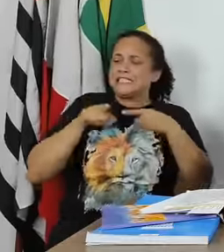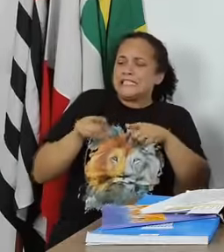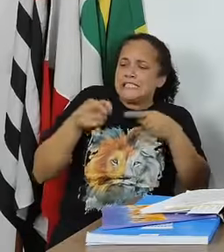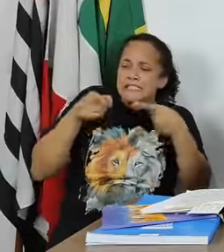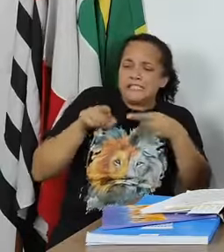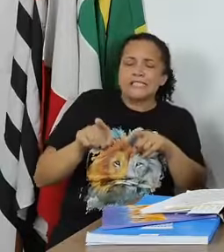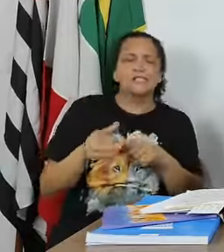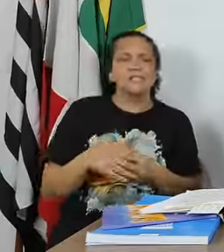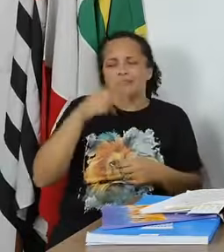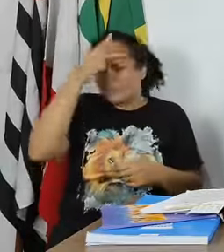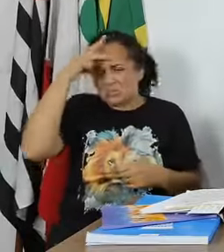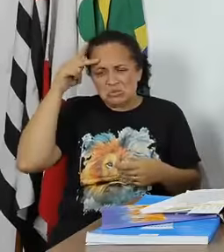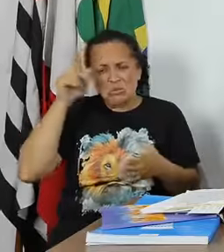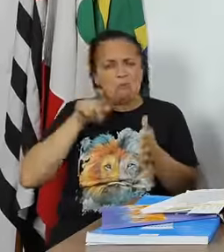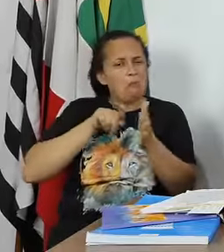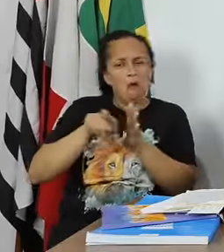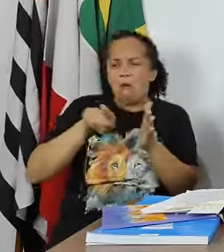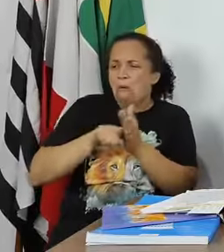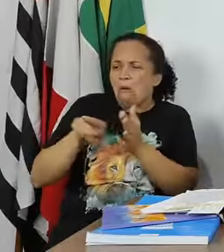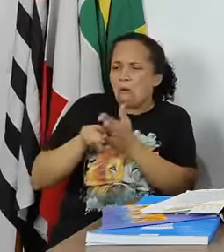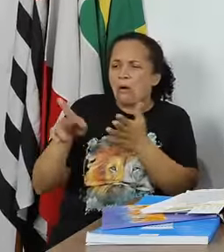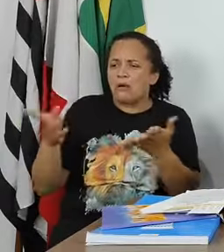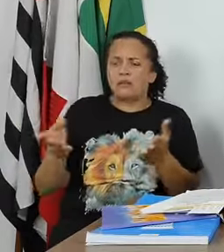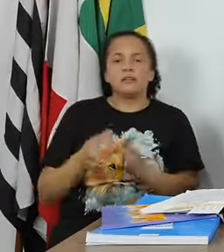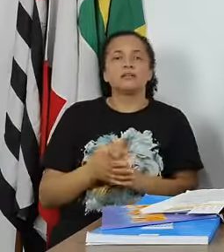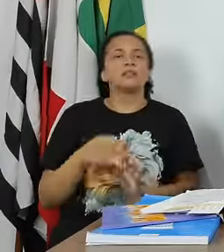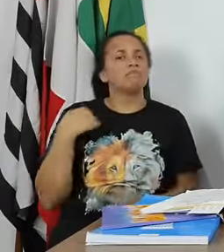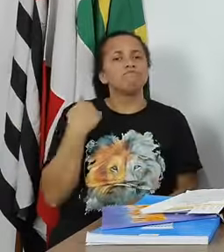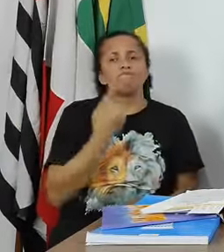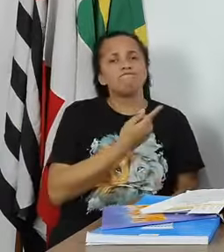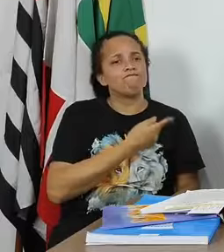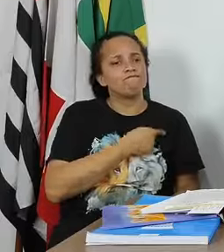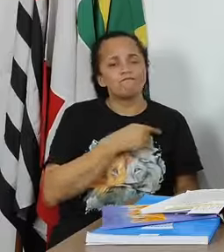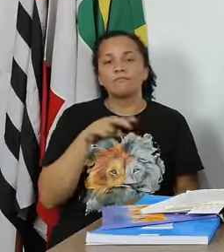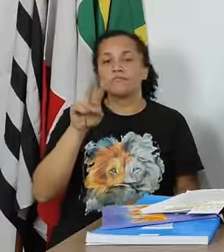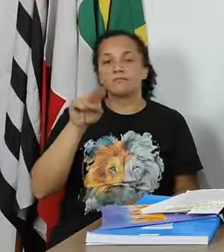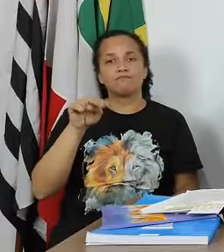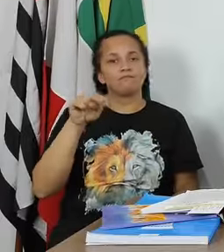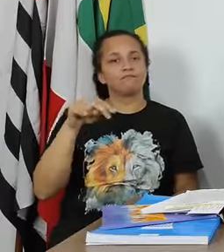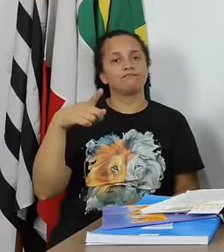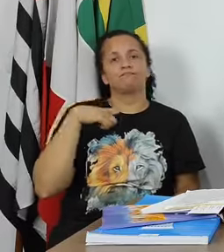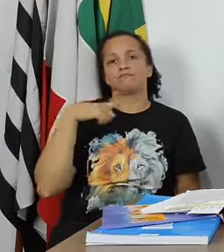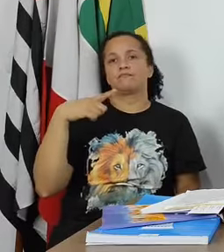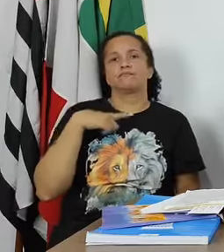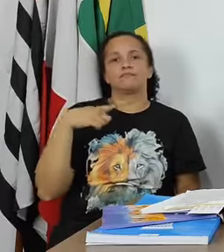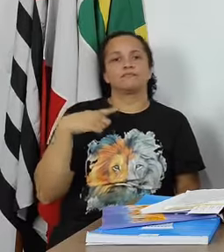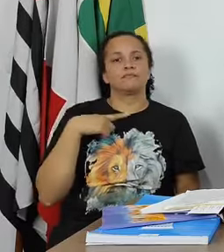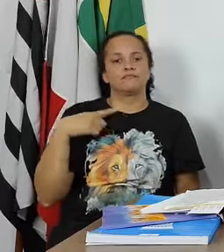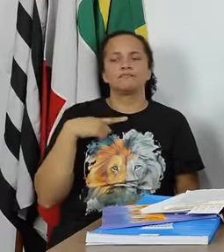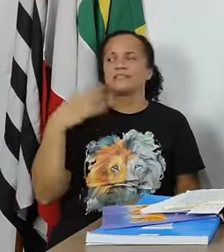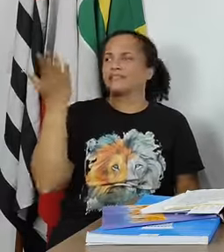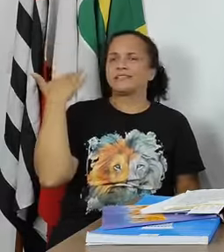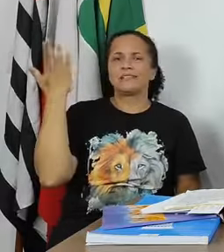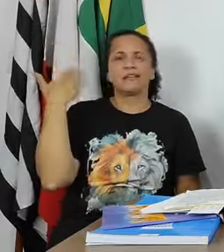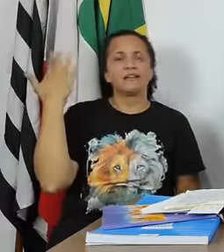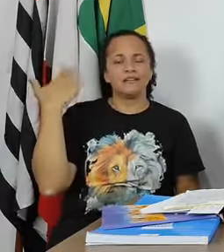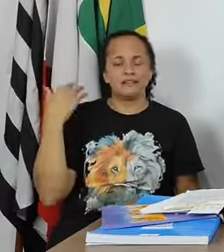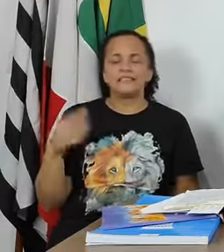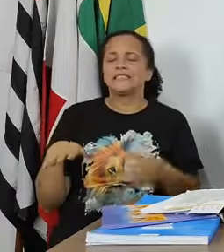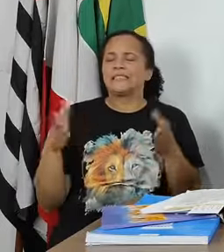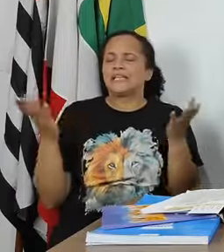sendo questionados, né, coisas que a gente nunca teve em momentos no passado, né, e tem